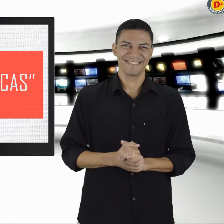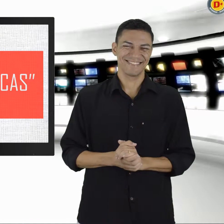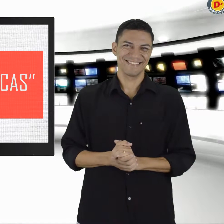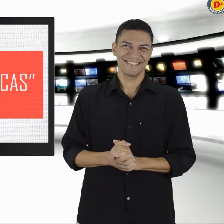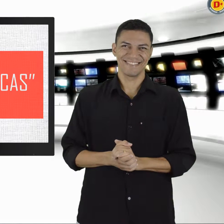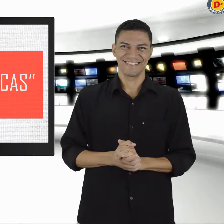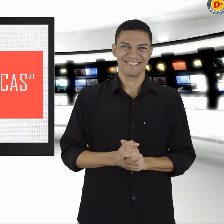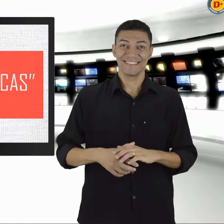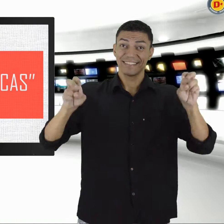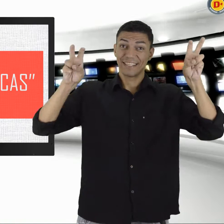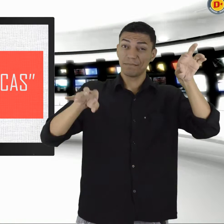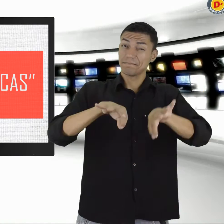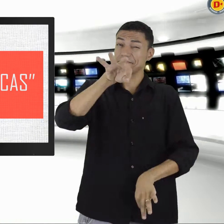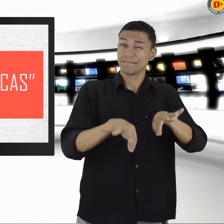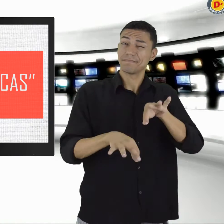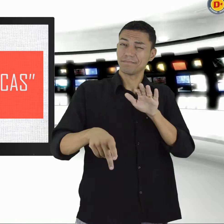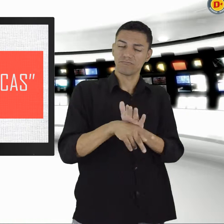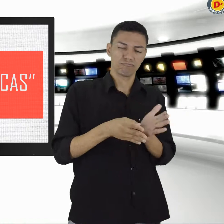Oficinas terapêuticas.